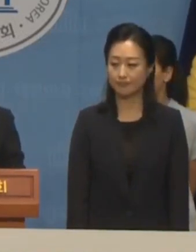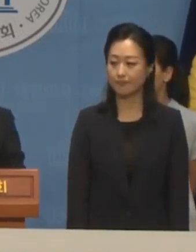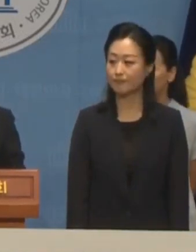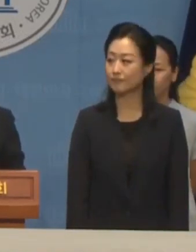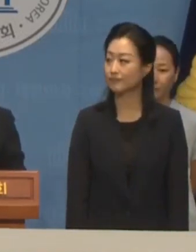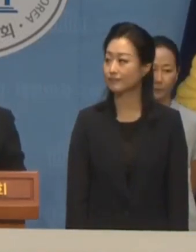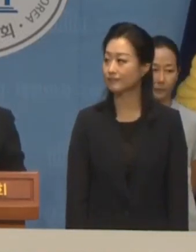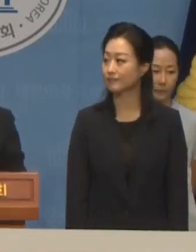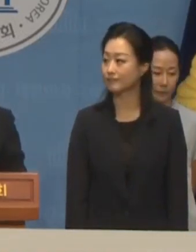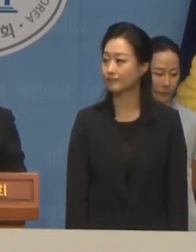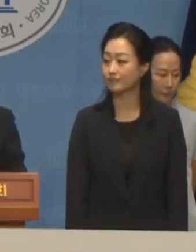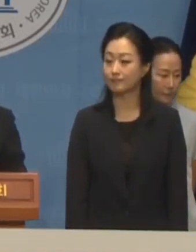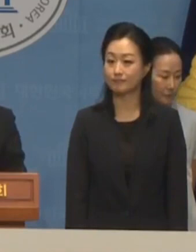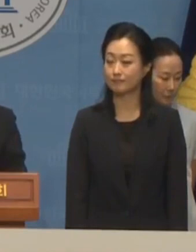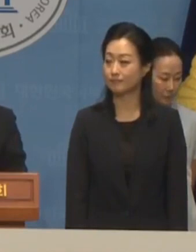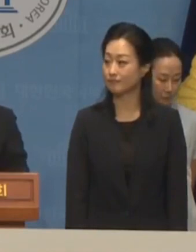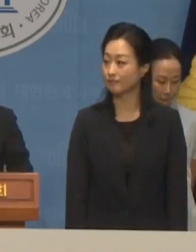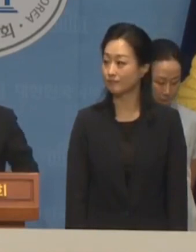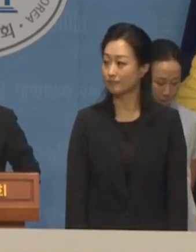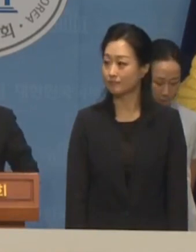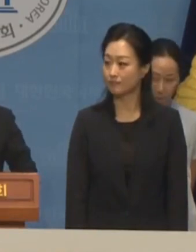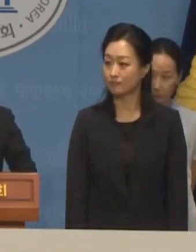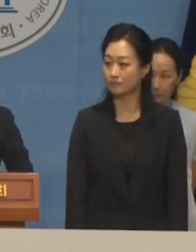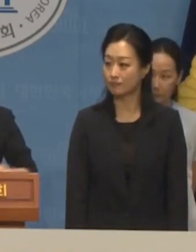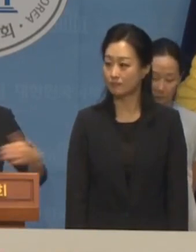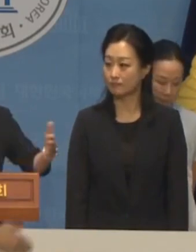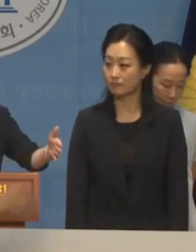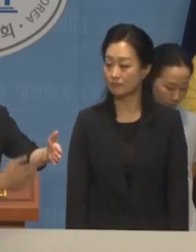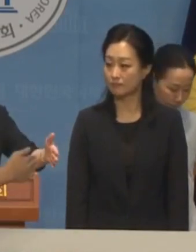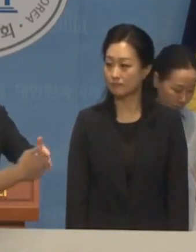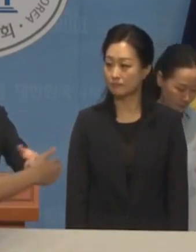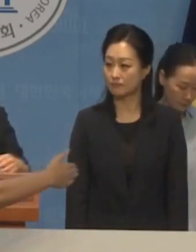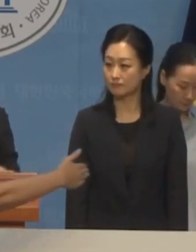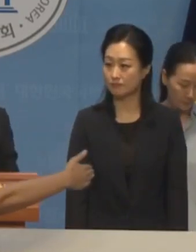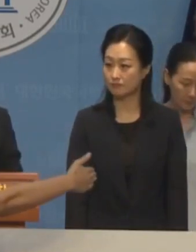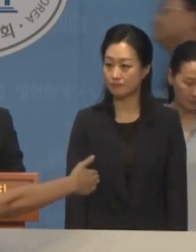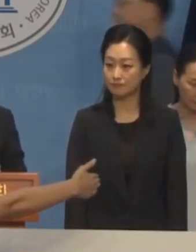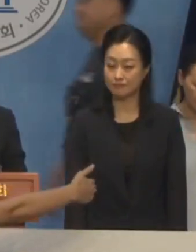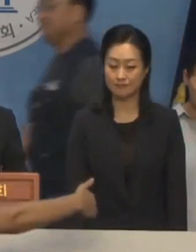한 분 여쭈게 하셔야 되겠다. 김 부장이 올라오세요. 요 안에 들어오세요.